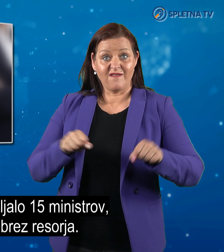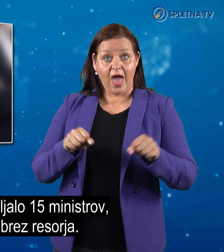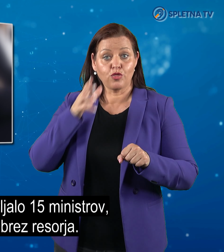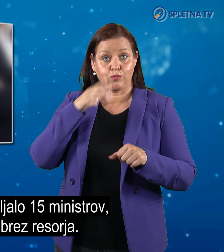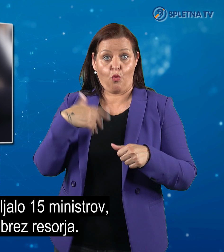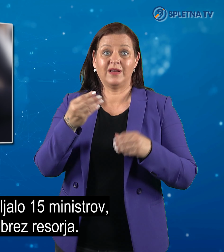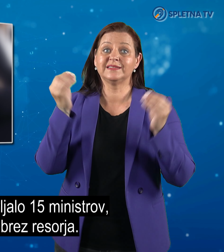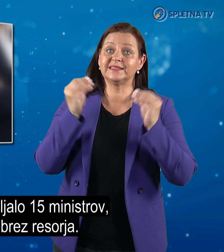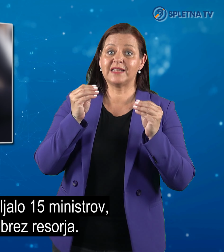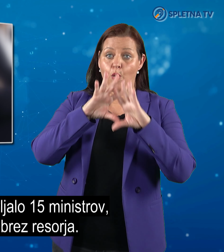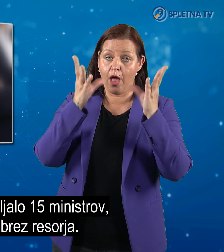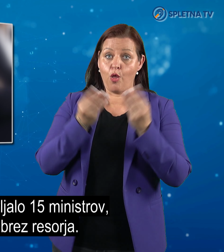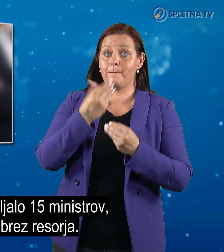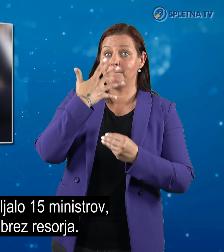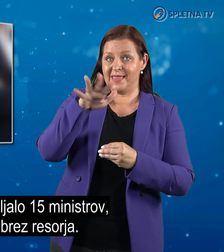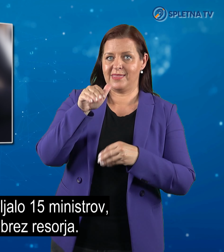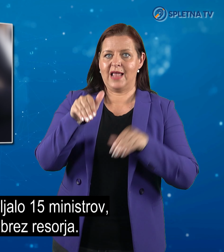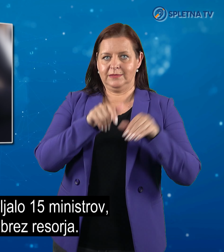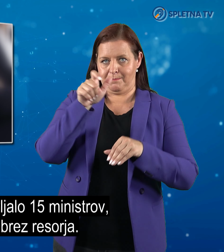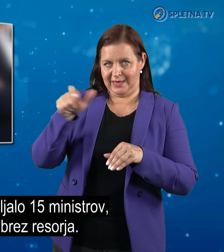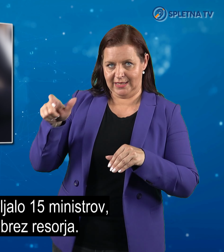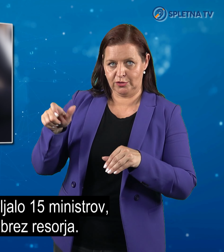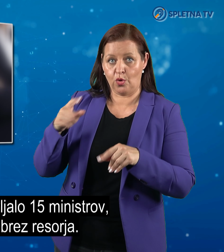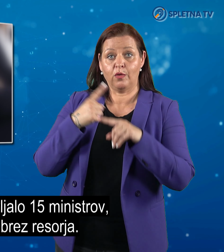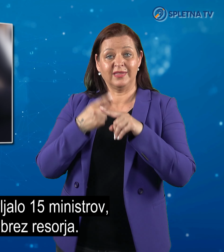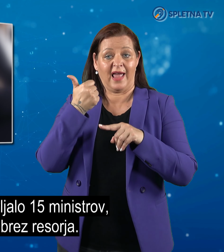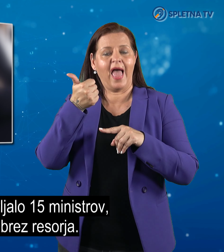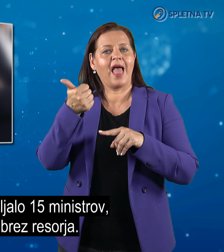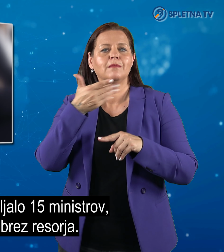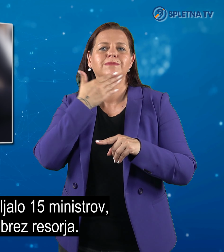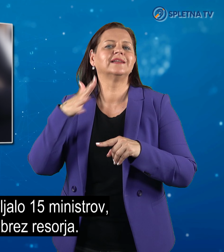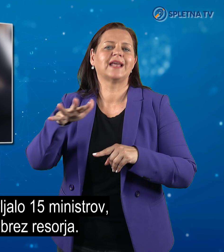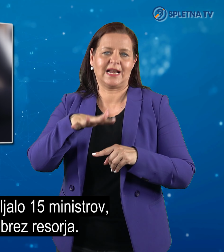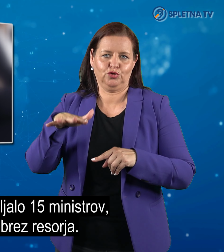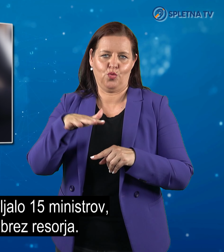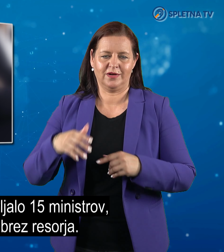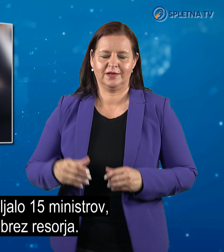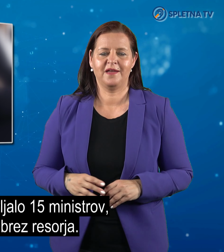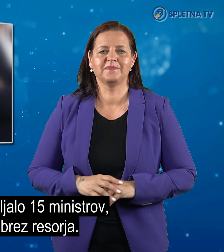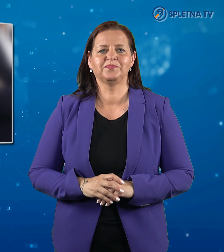Vlado bo sestavljalo 15 ministrov, od tega en brez resorja.